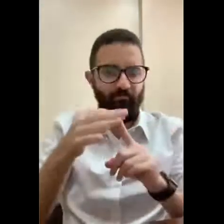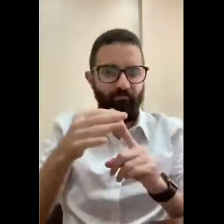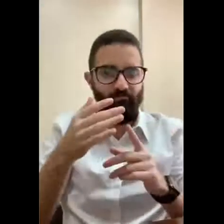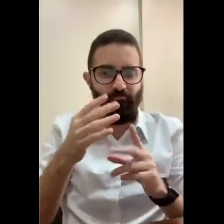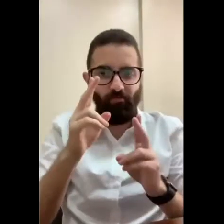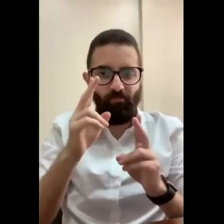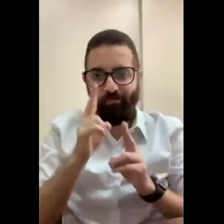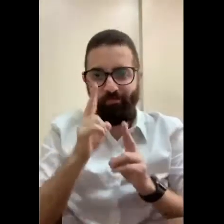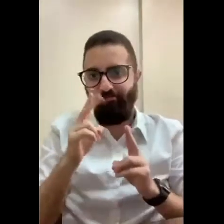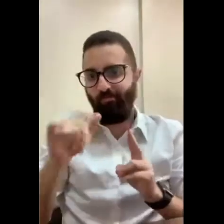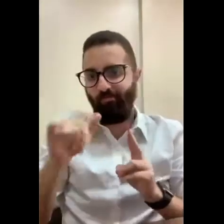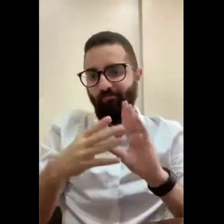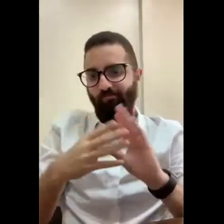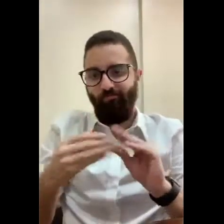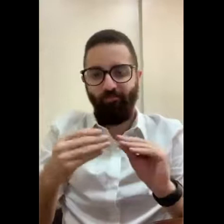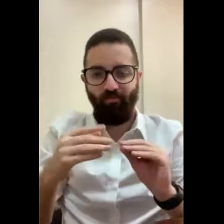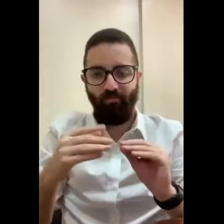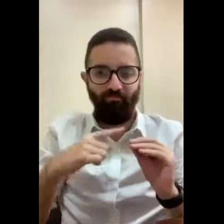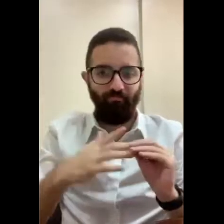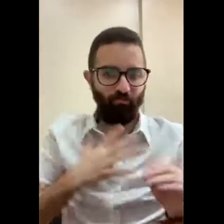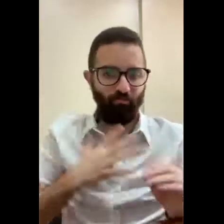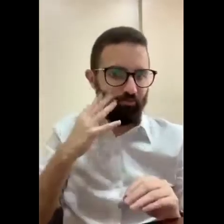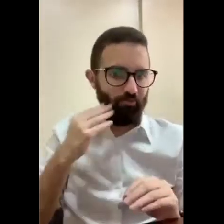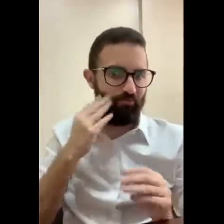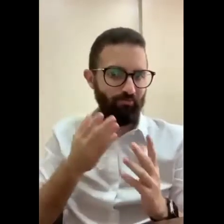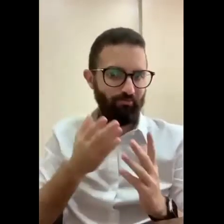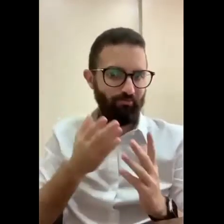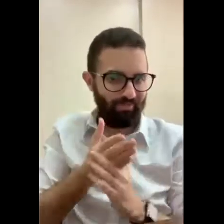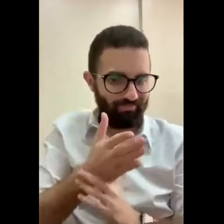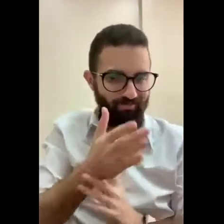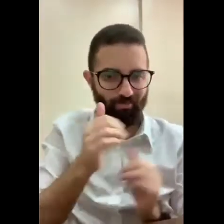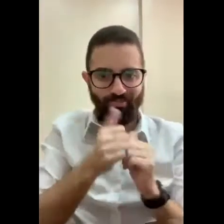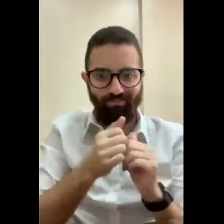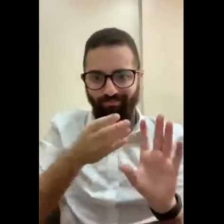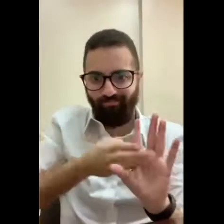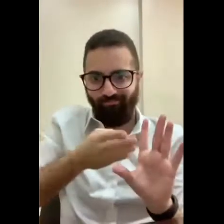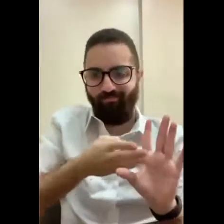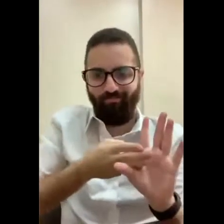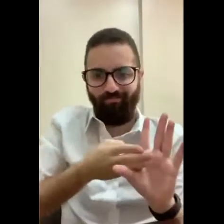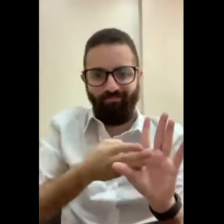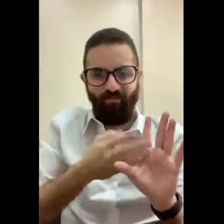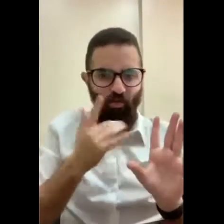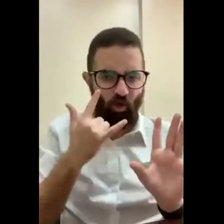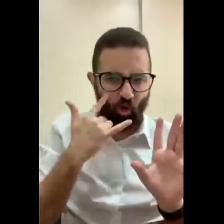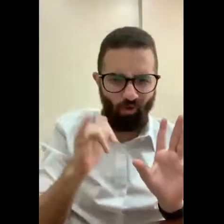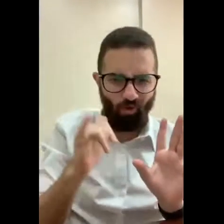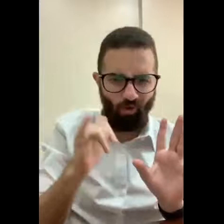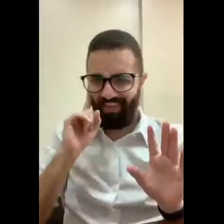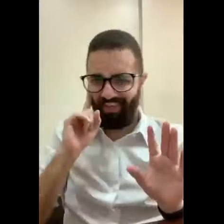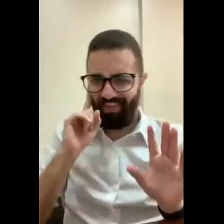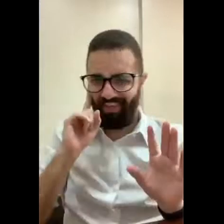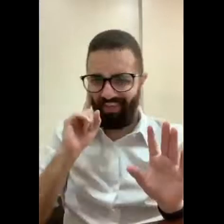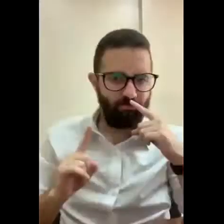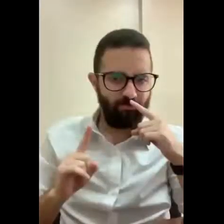Gracias por invitarme a este especial evento para compartir mi experiencia yendo a